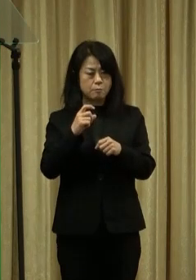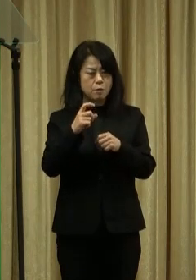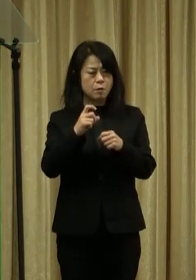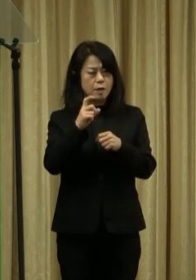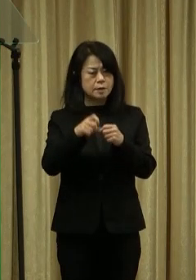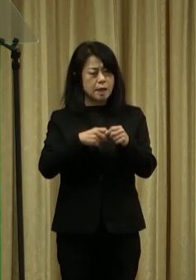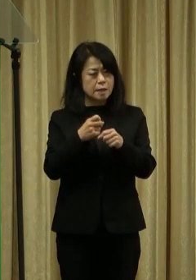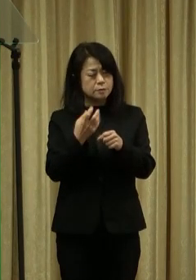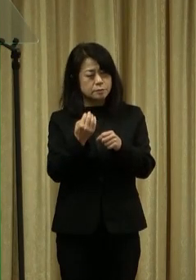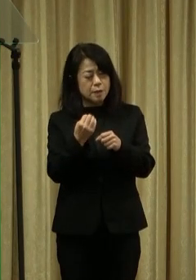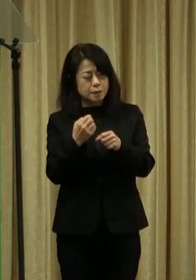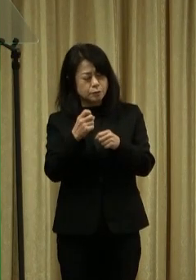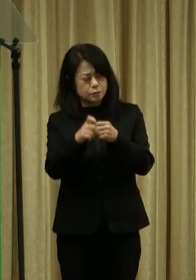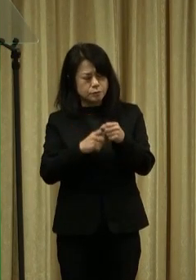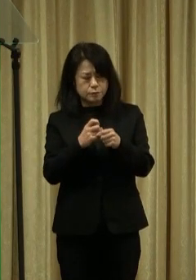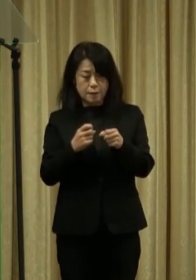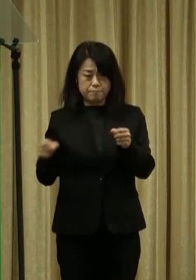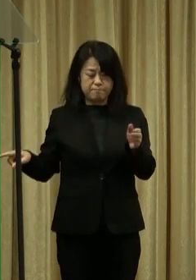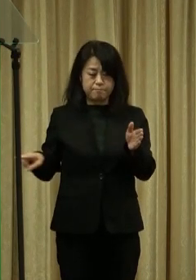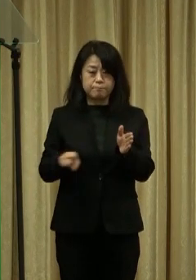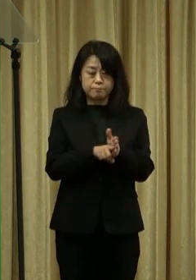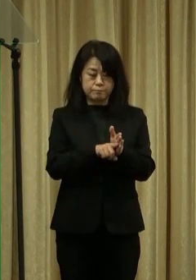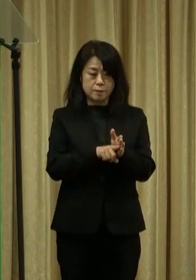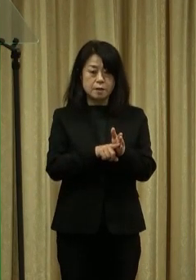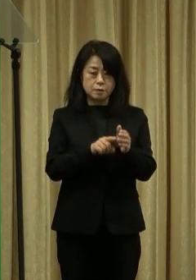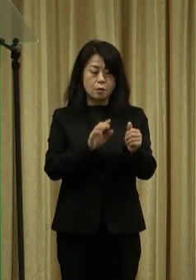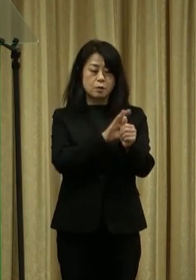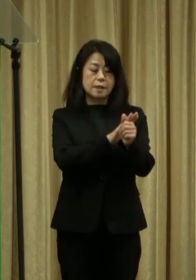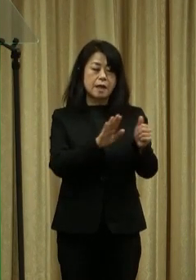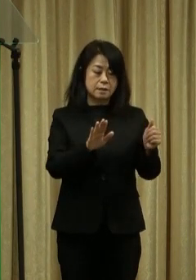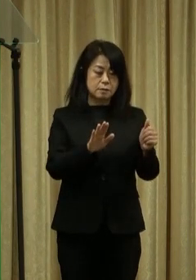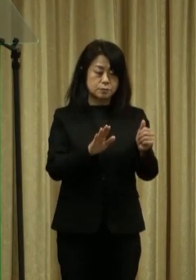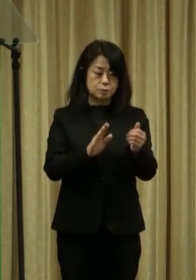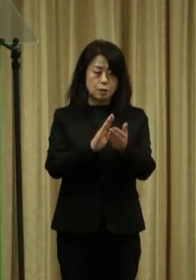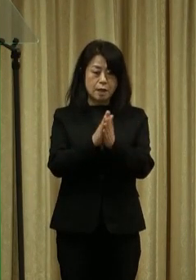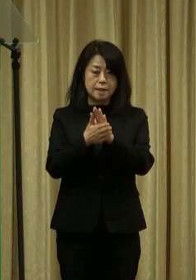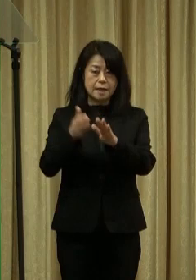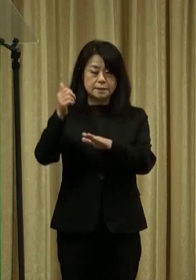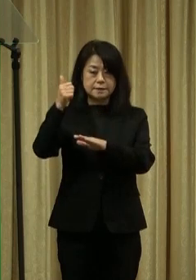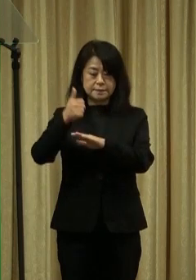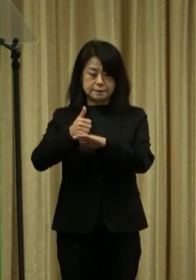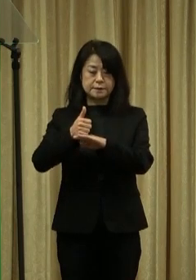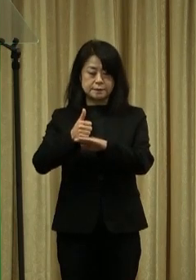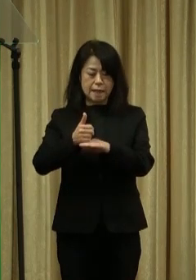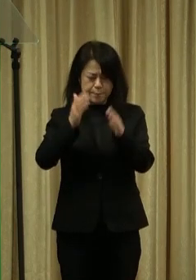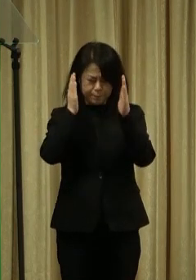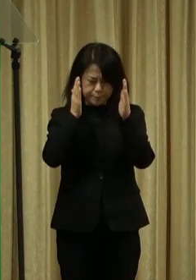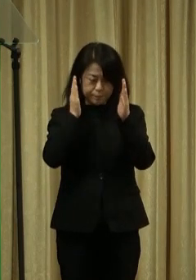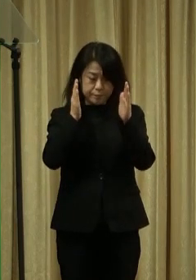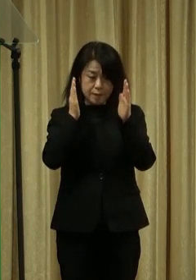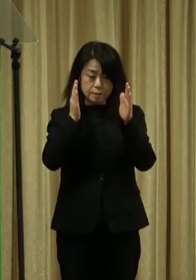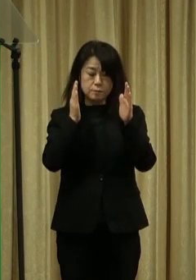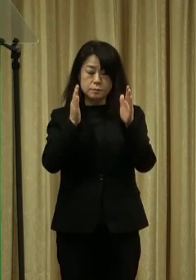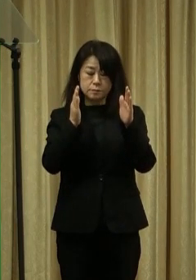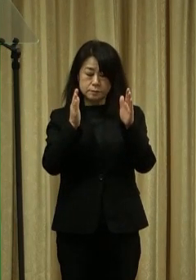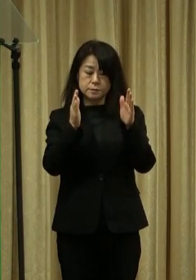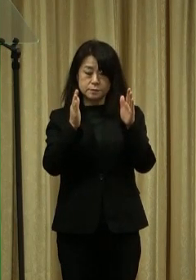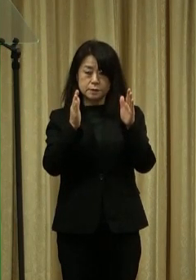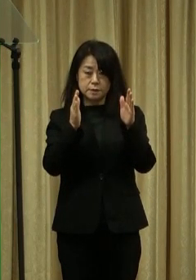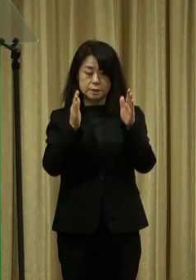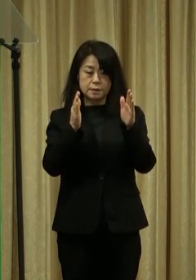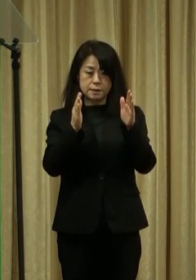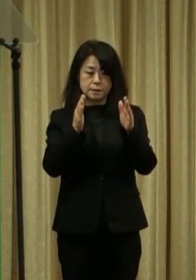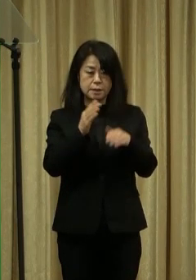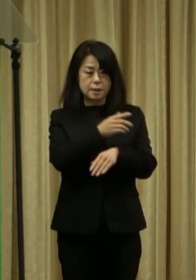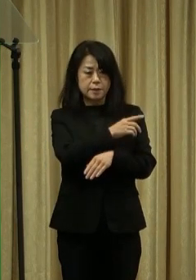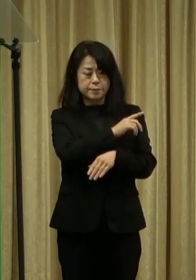。その時以来、歴代の内閣が、また歴代の富山県の知事がもう全力で、もうありとあ